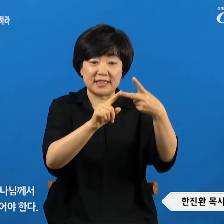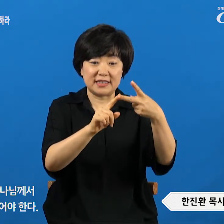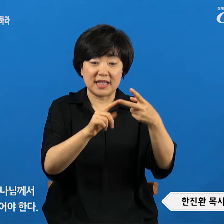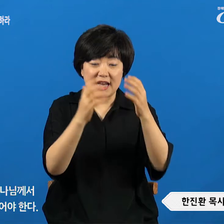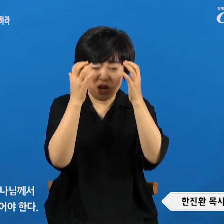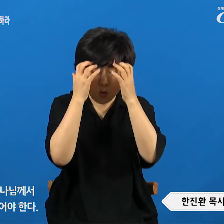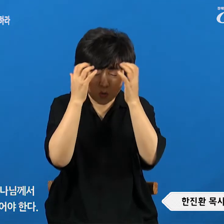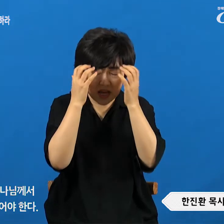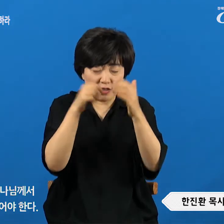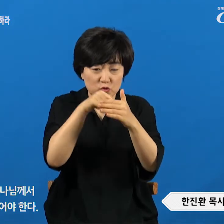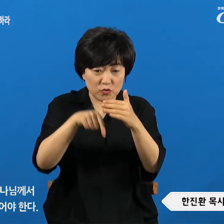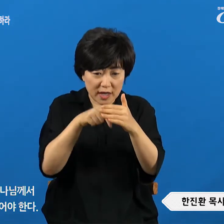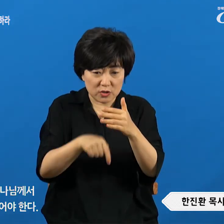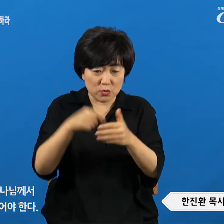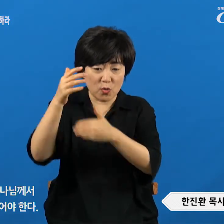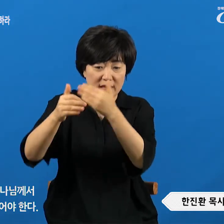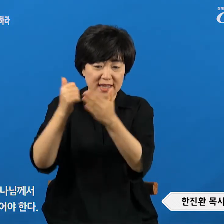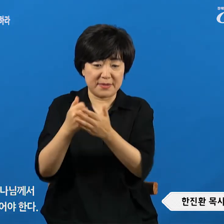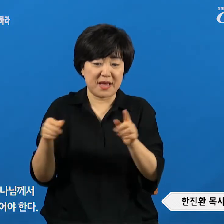합니다.